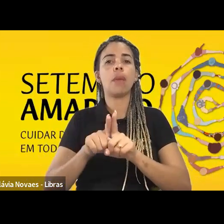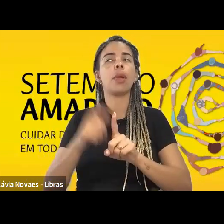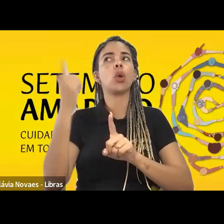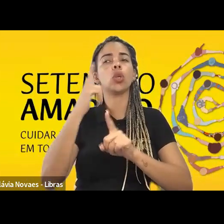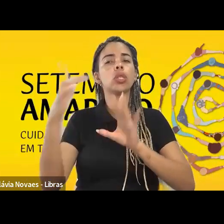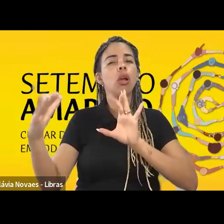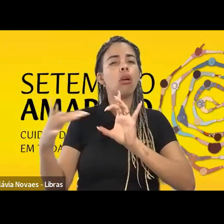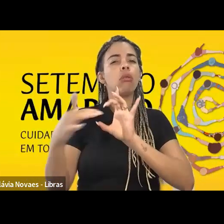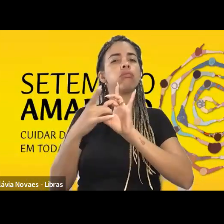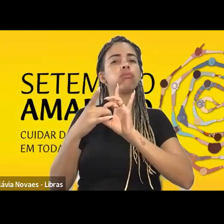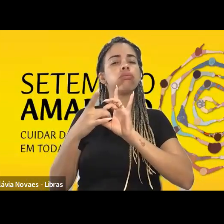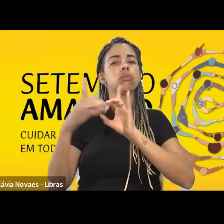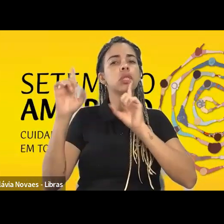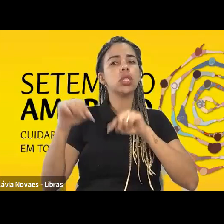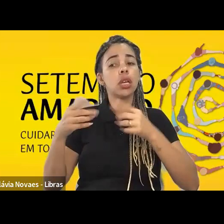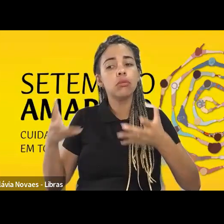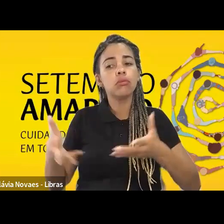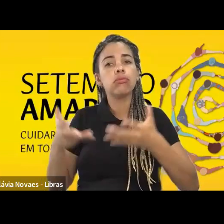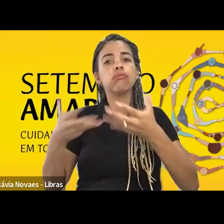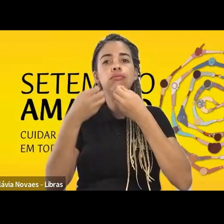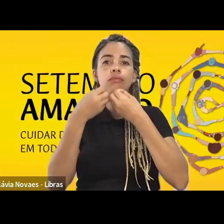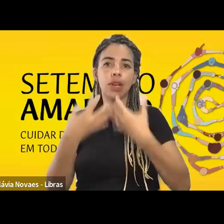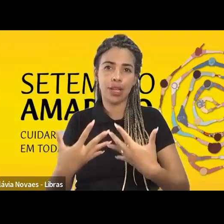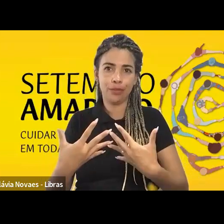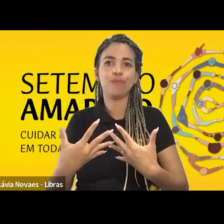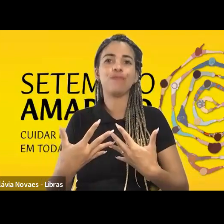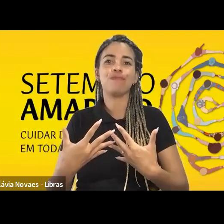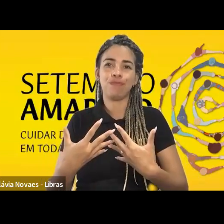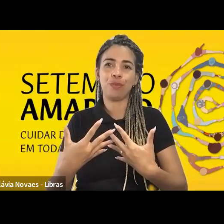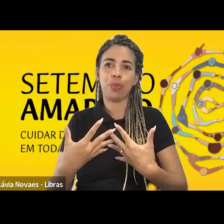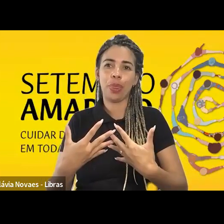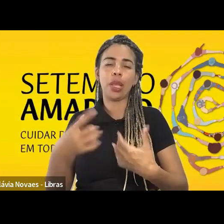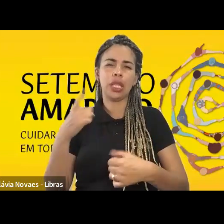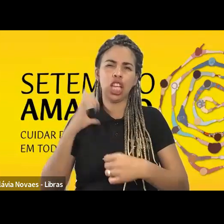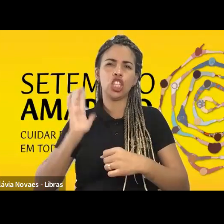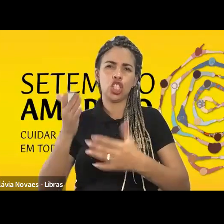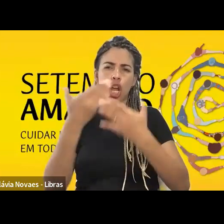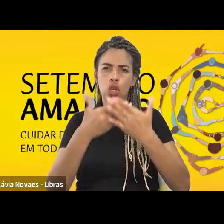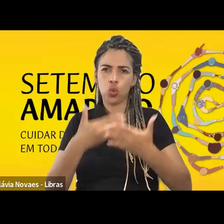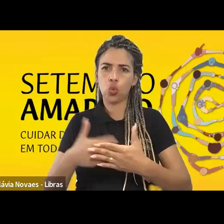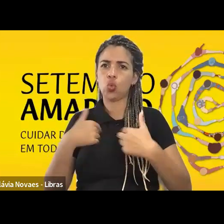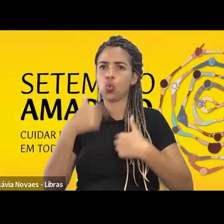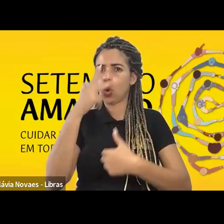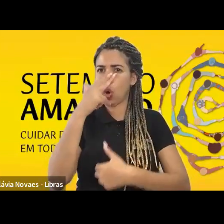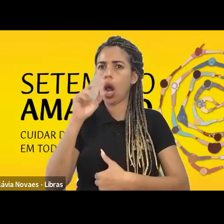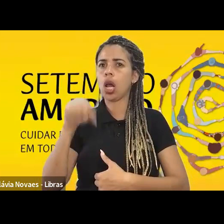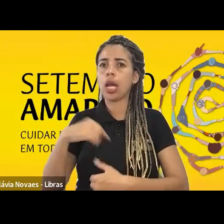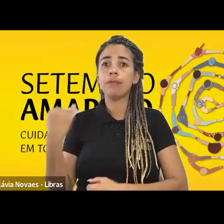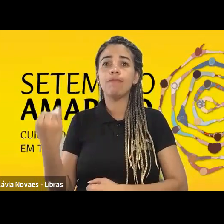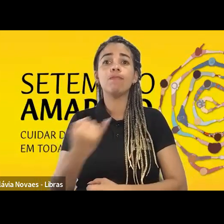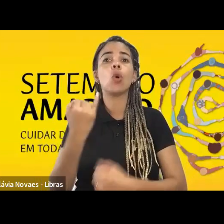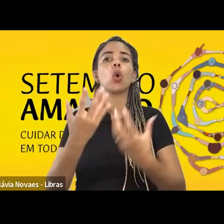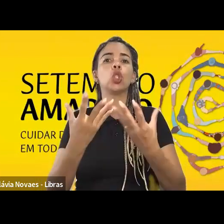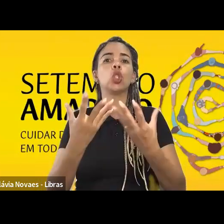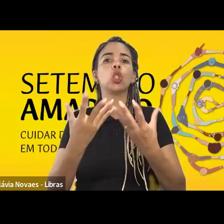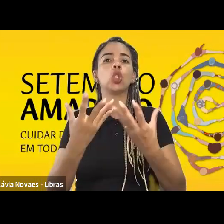conexões que sejam favoráveis. Talvez o estudo que eu considero mais significativo